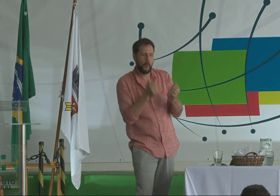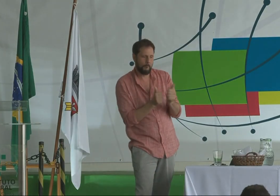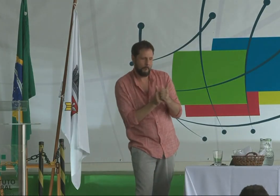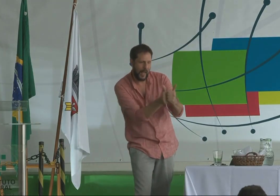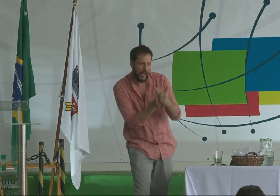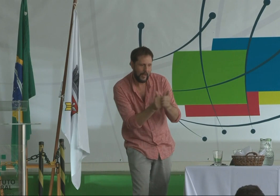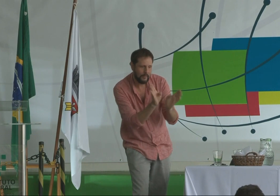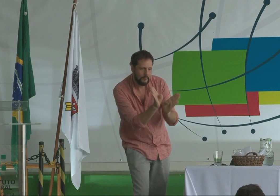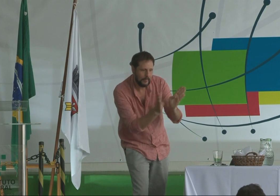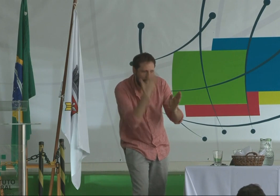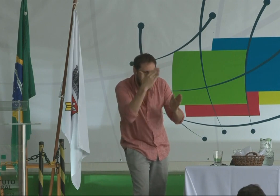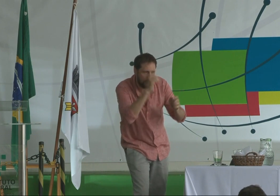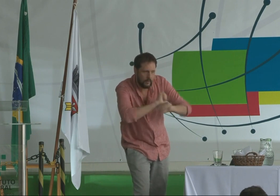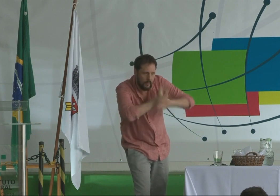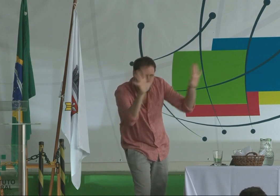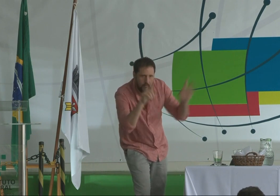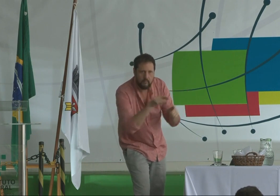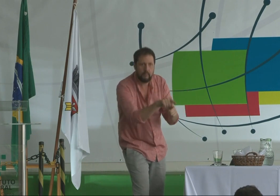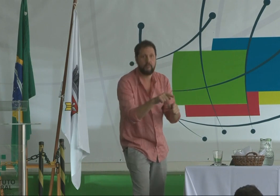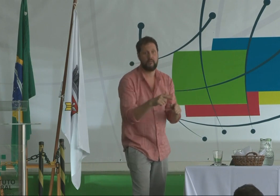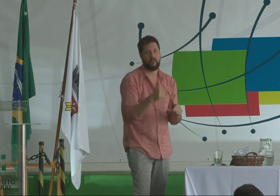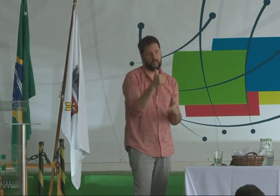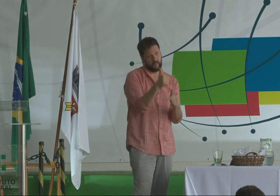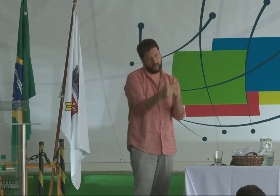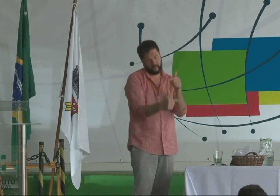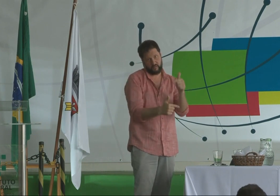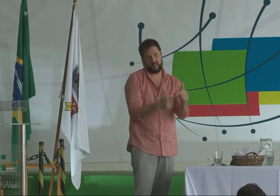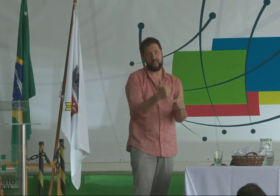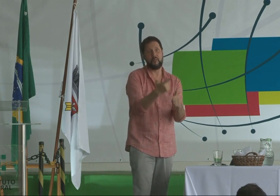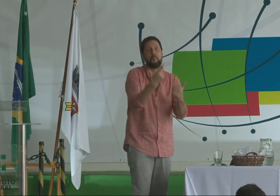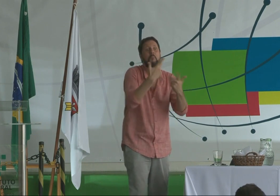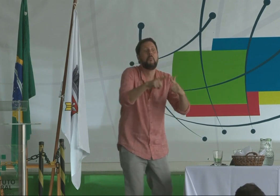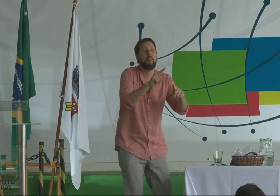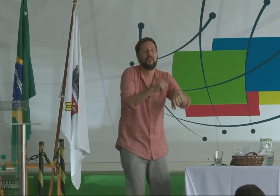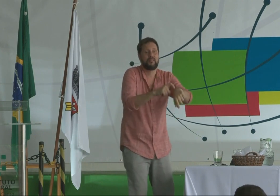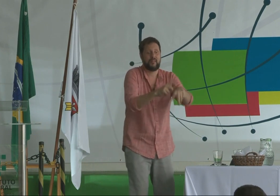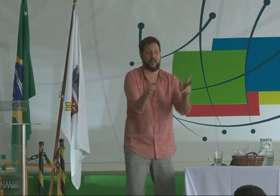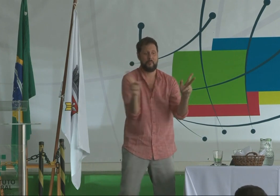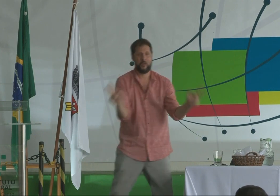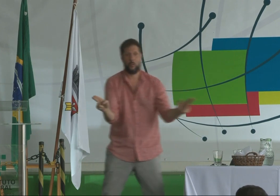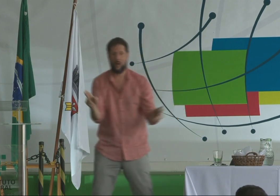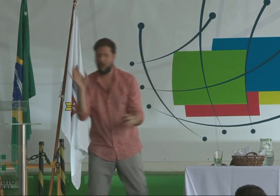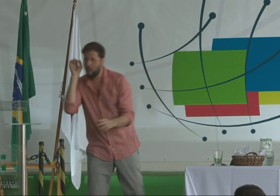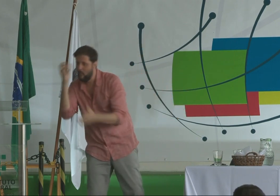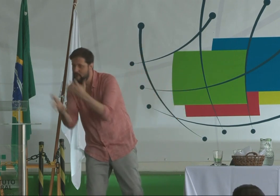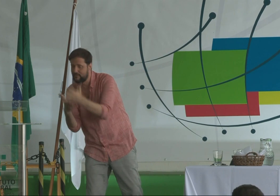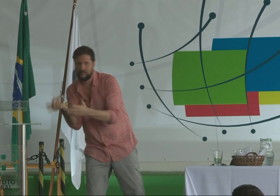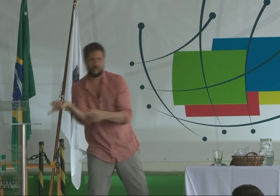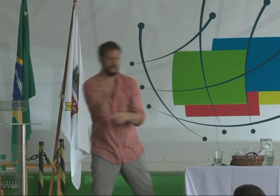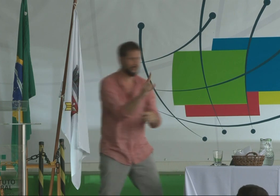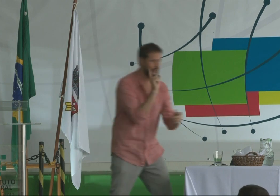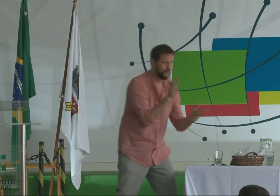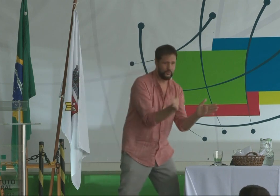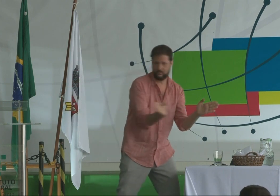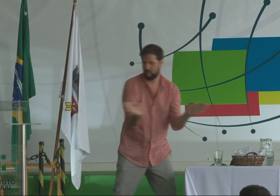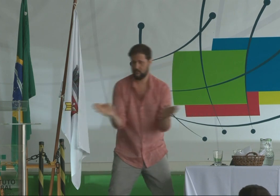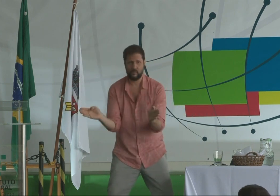linguística, o que é melhor para ele, conhecer a questão linguística, o que é para trabalhoso? Sim, são tempos distintos,